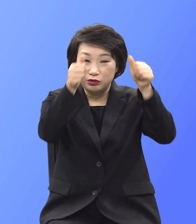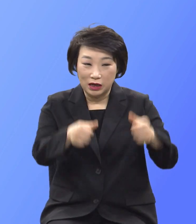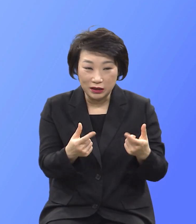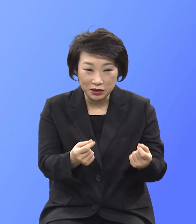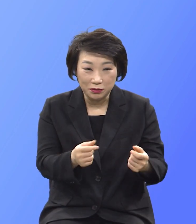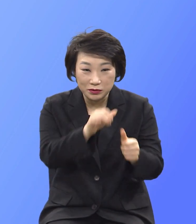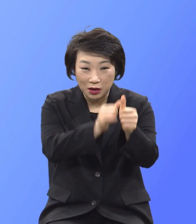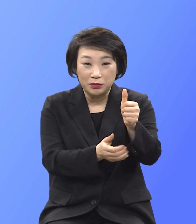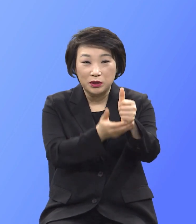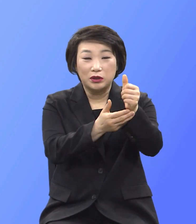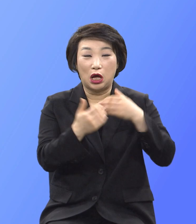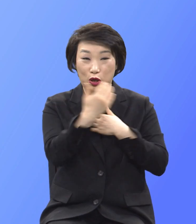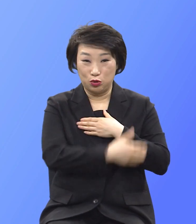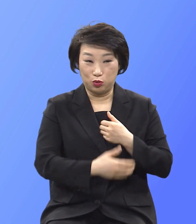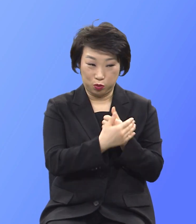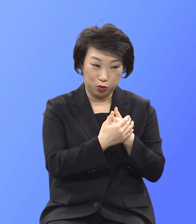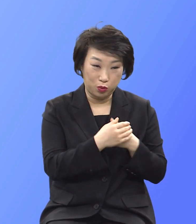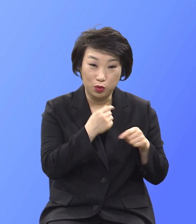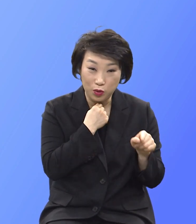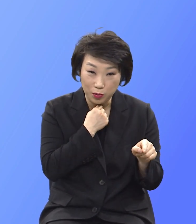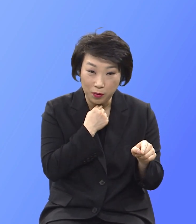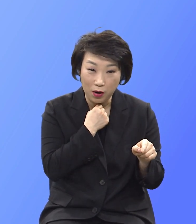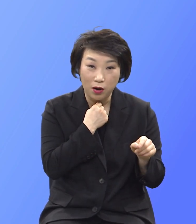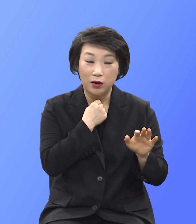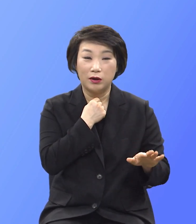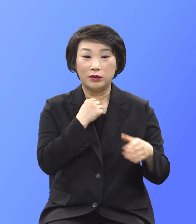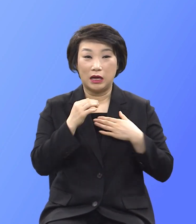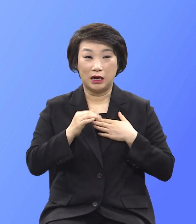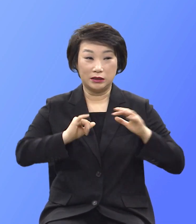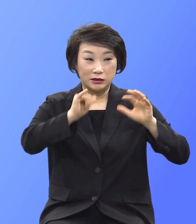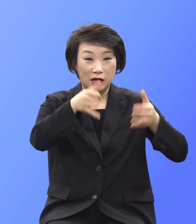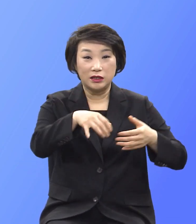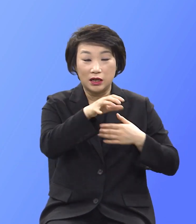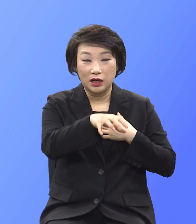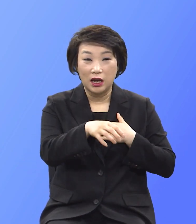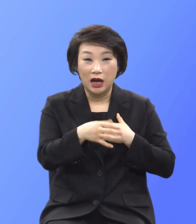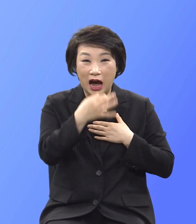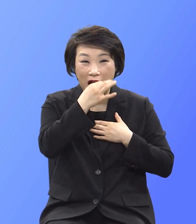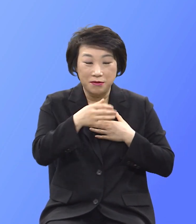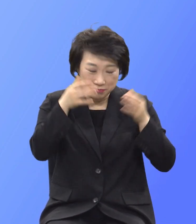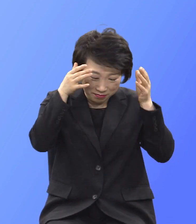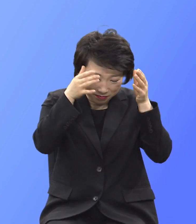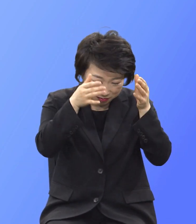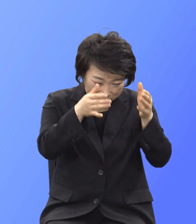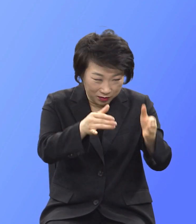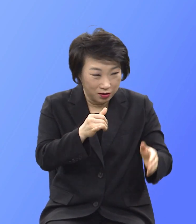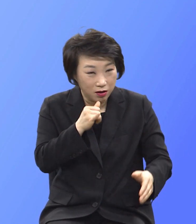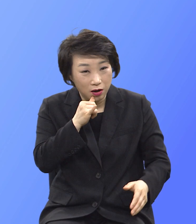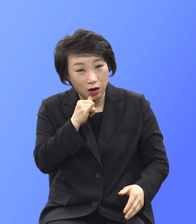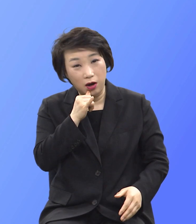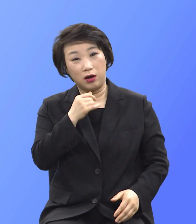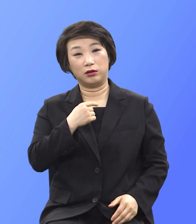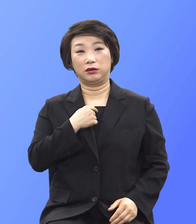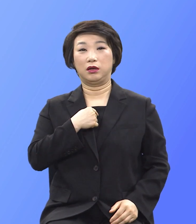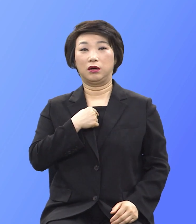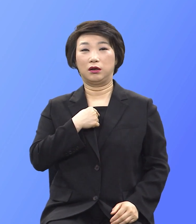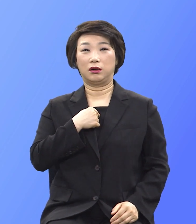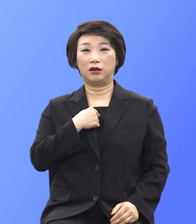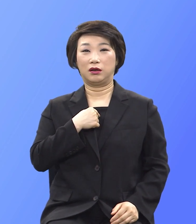우상같이 섬기는 내 육신이 얼마나 세상 욕심에 집착하고 있는가?